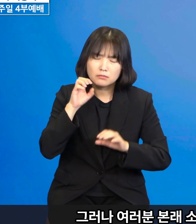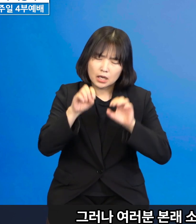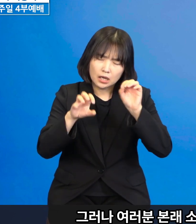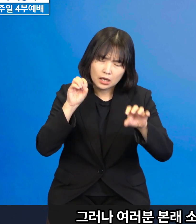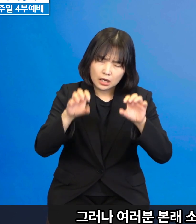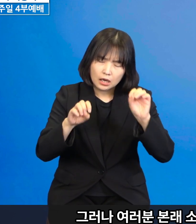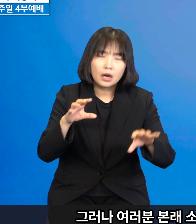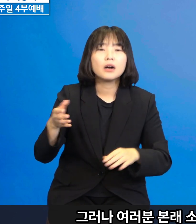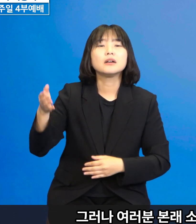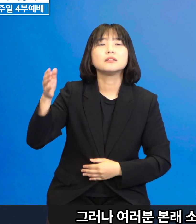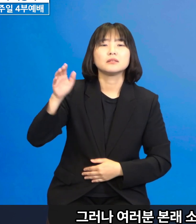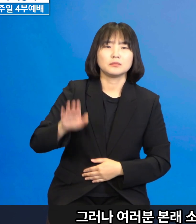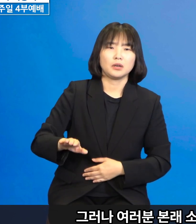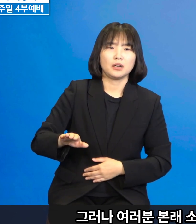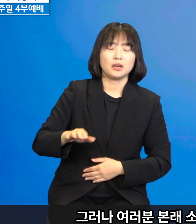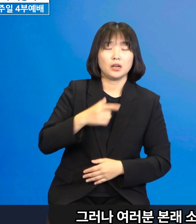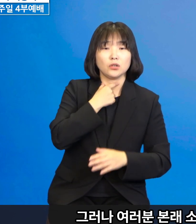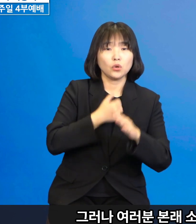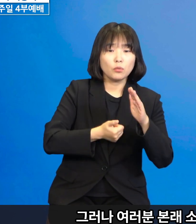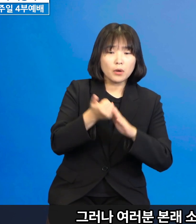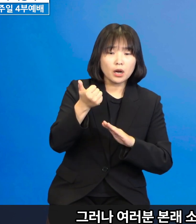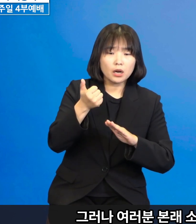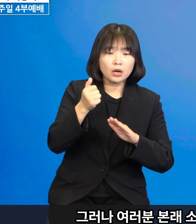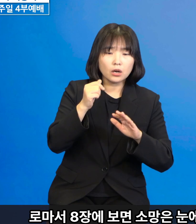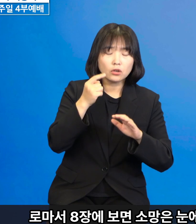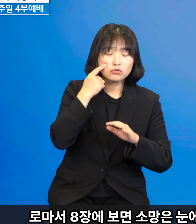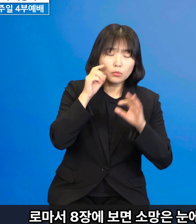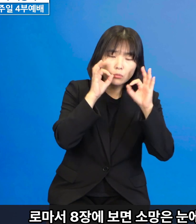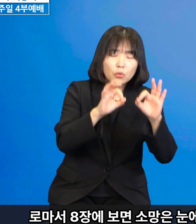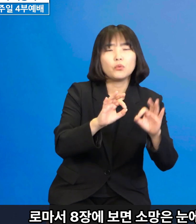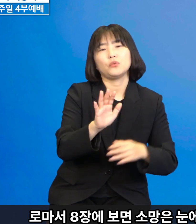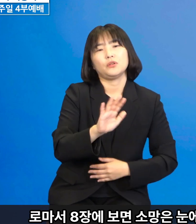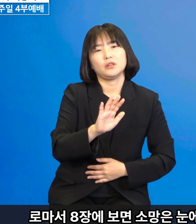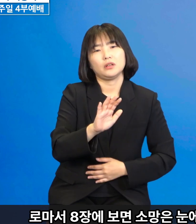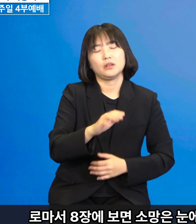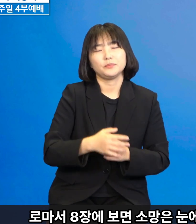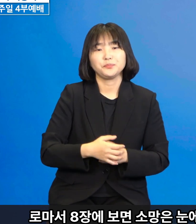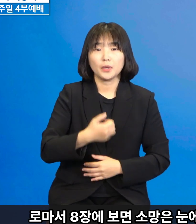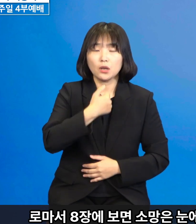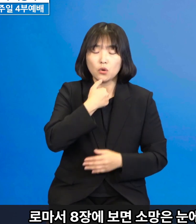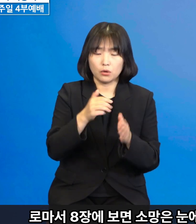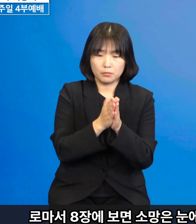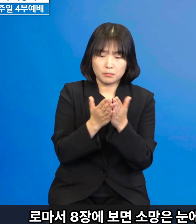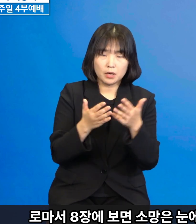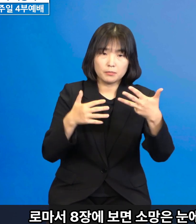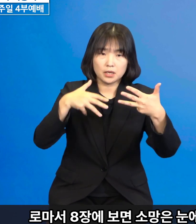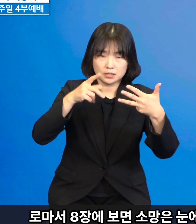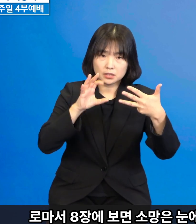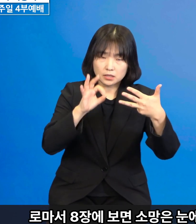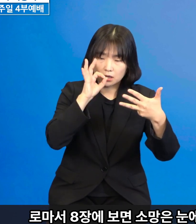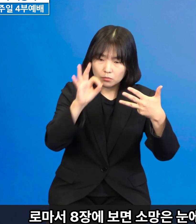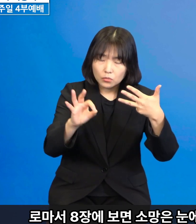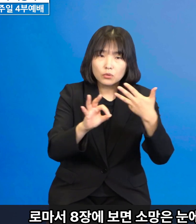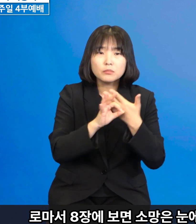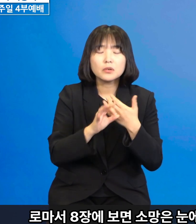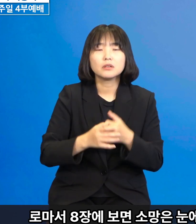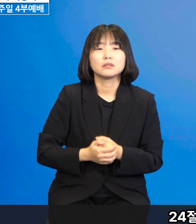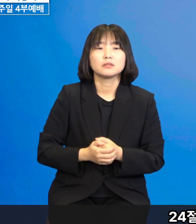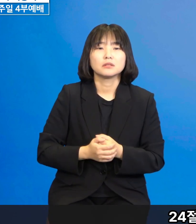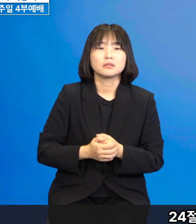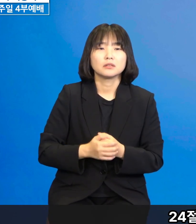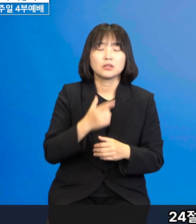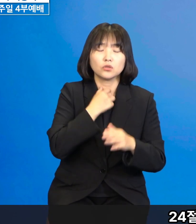그러나 여러분, 본래 소망은 눈에 보이지 않습니다. 성경 로마서 8장에 보면 소망은 눈에 보이는 것이 아니라고 얘기를